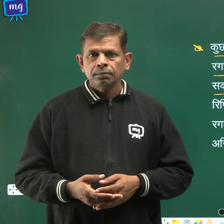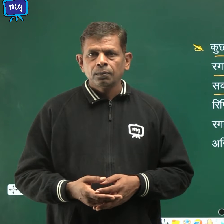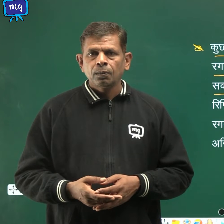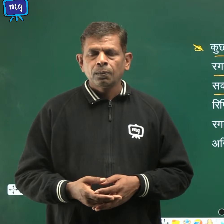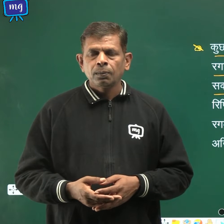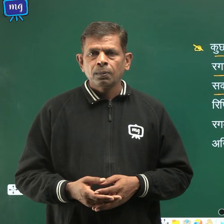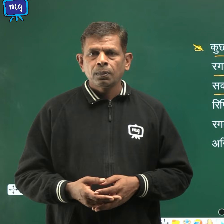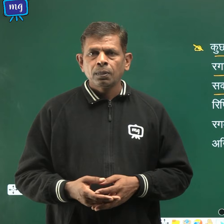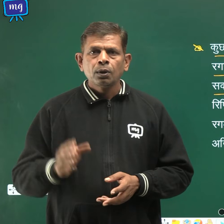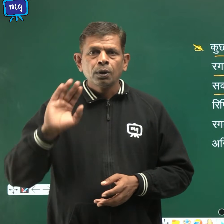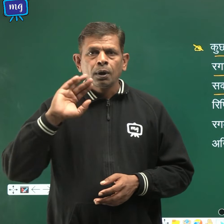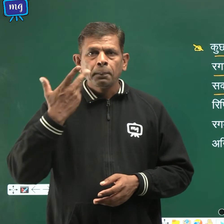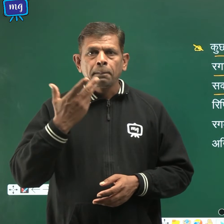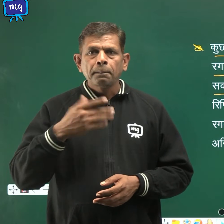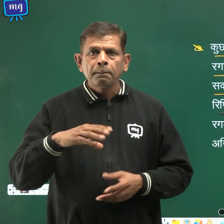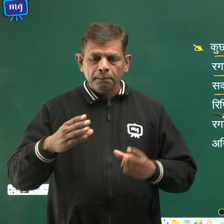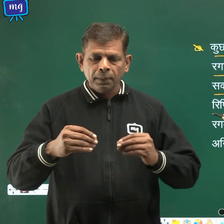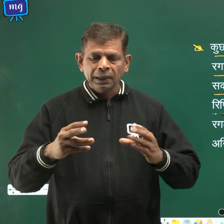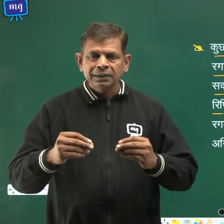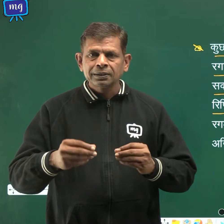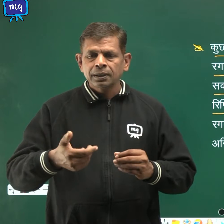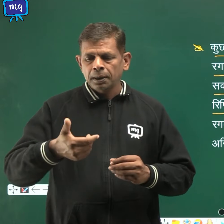जब प्लास्टिक की रिफिल को